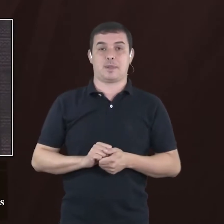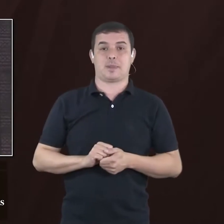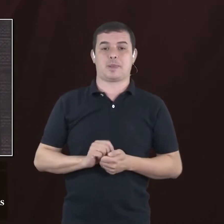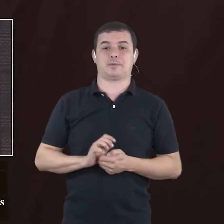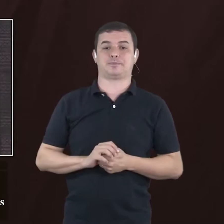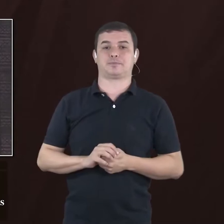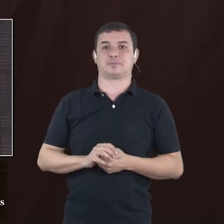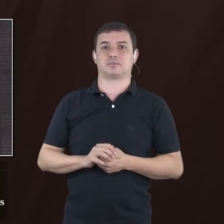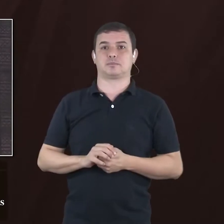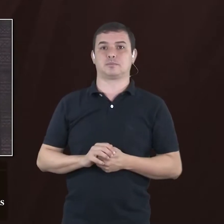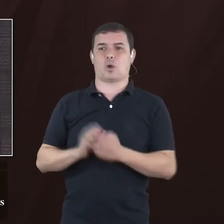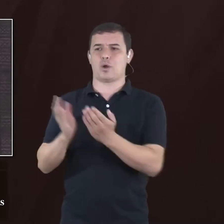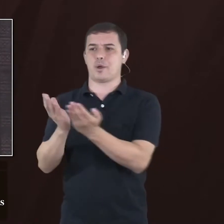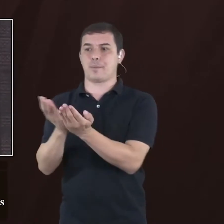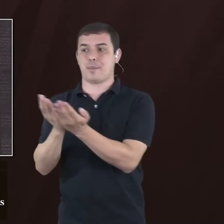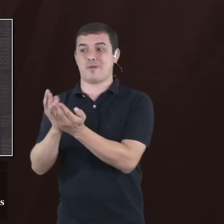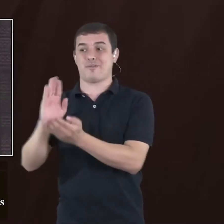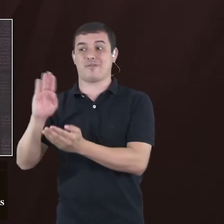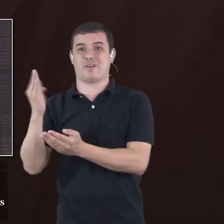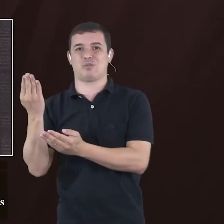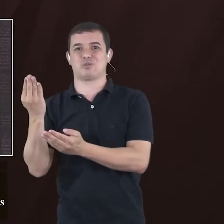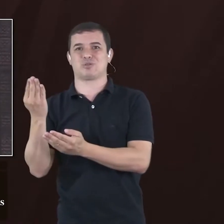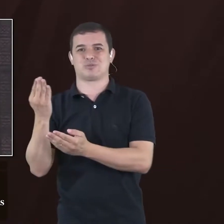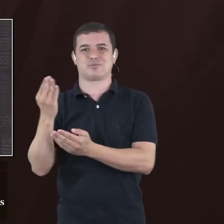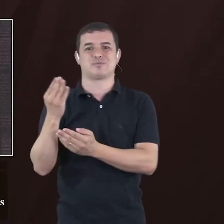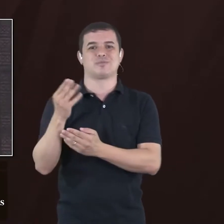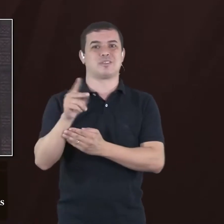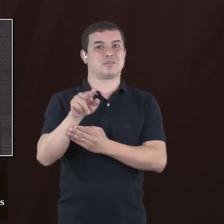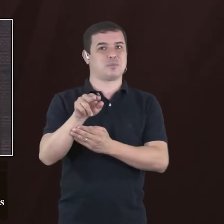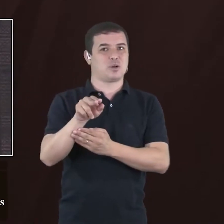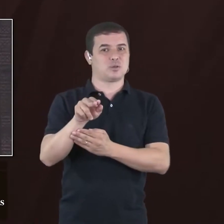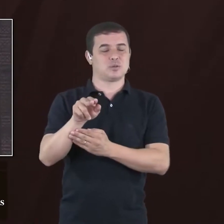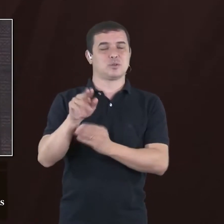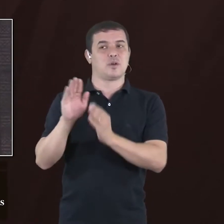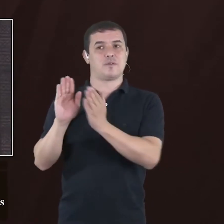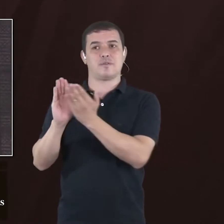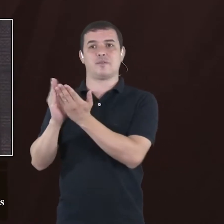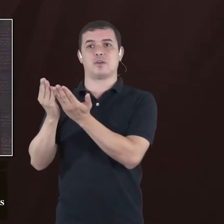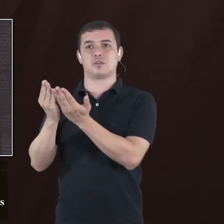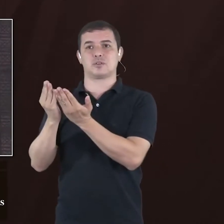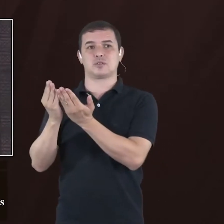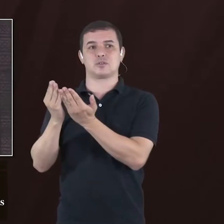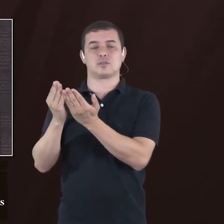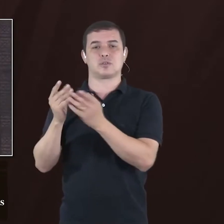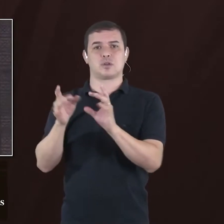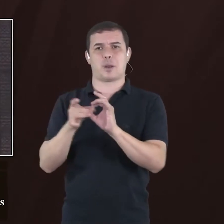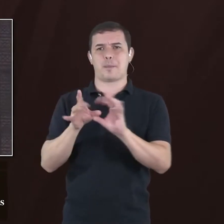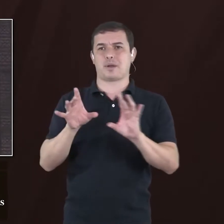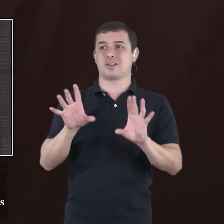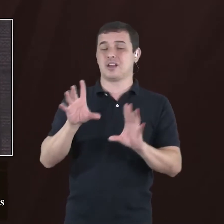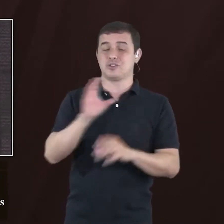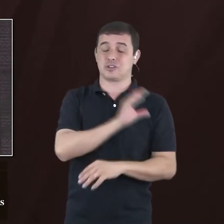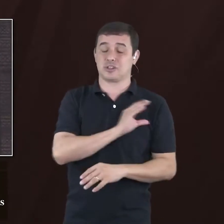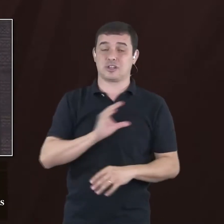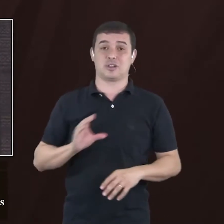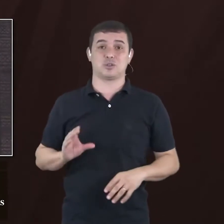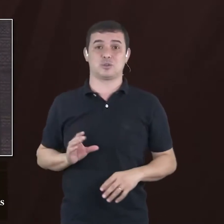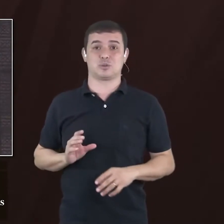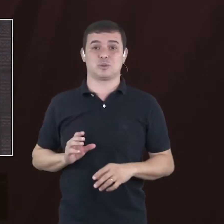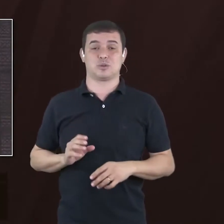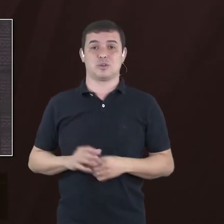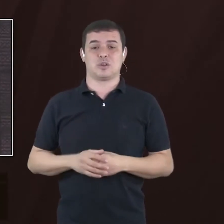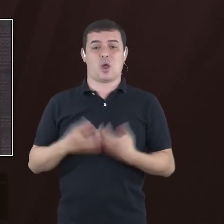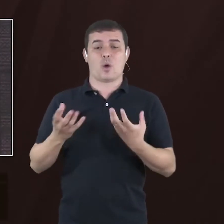que se entremeteram com o fim de espreitar nossa liberdade, que temos em Cristo Jesus, e reduzir-nos à escravidão,